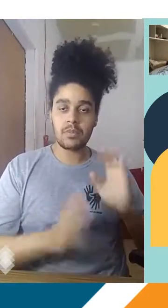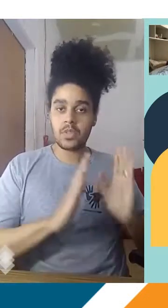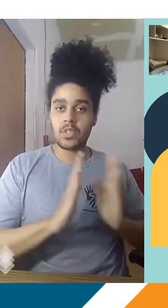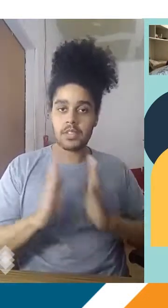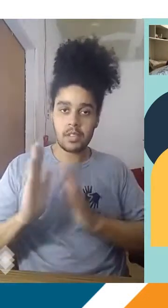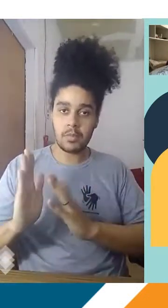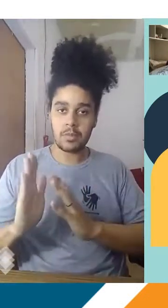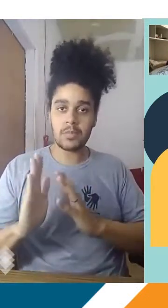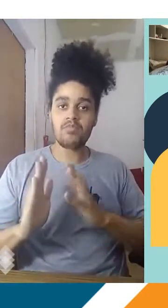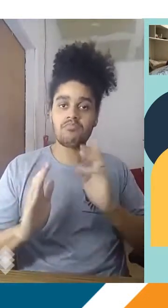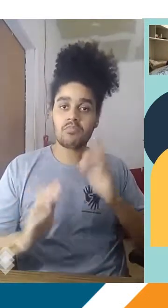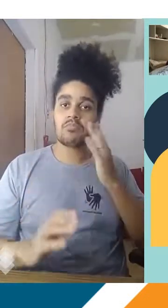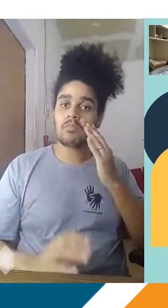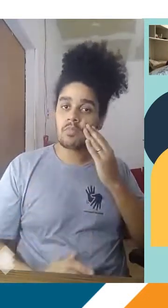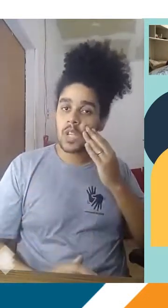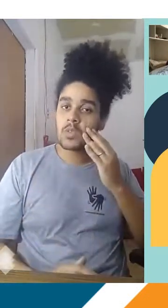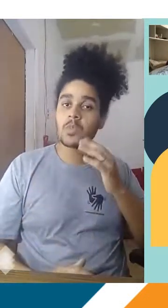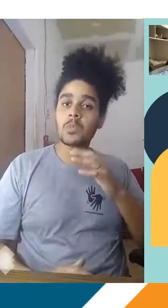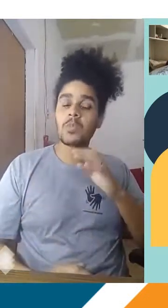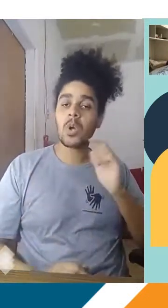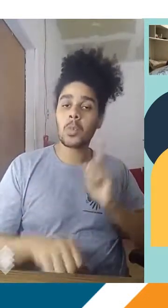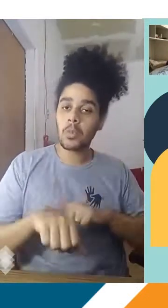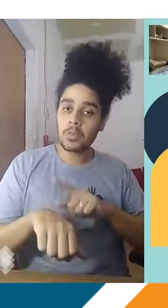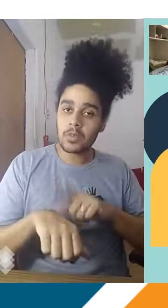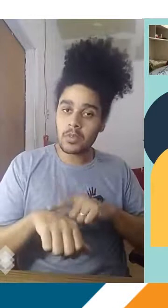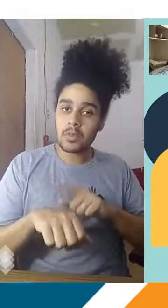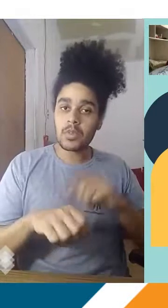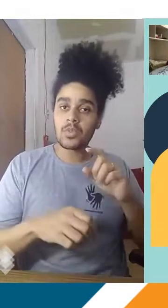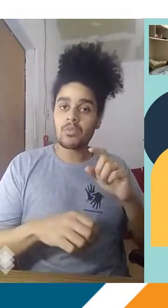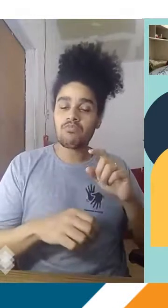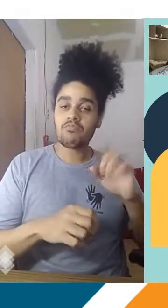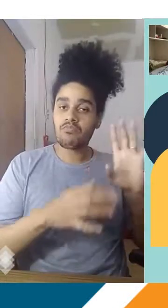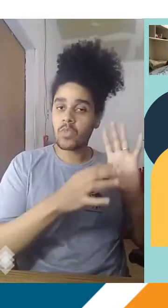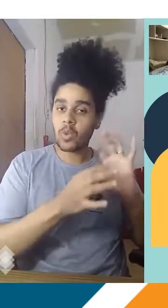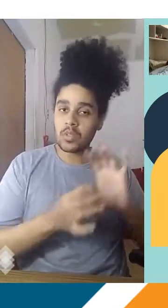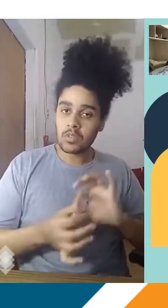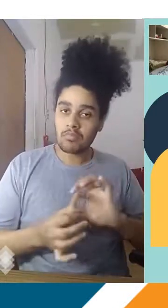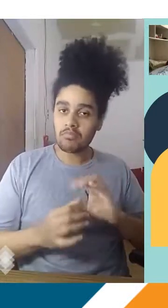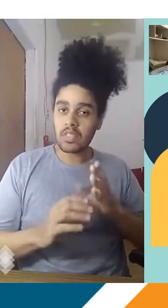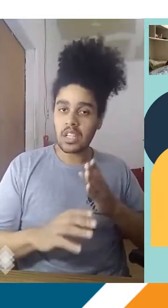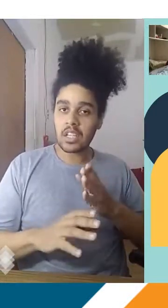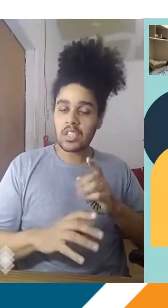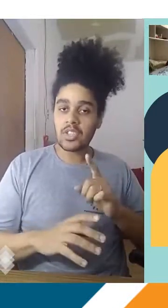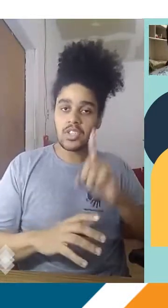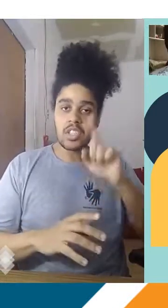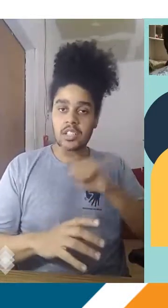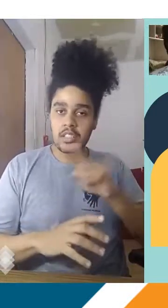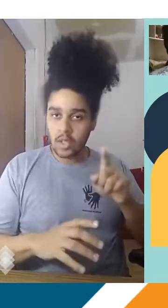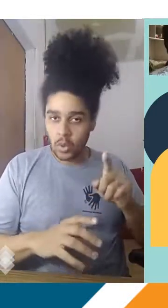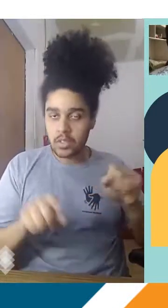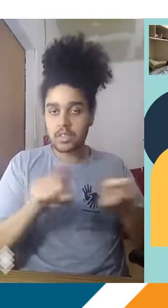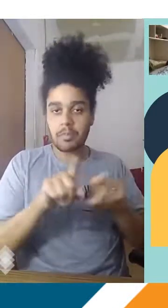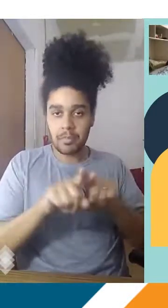introdução por etapas que compreende os momentos da contextualização, do